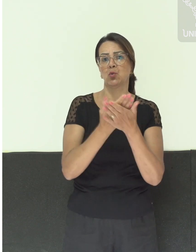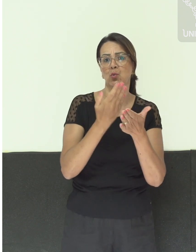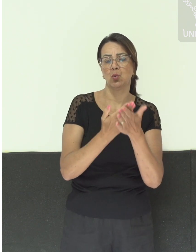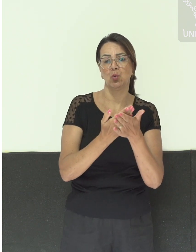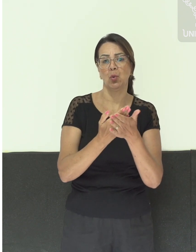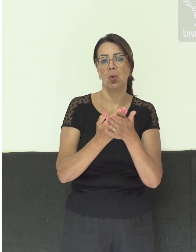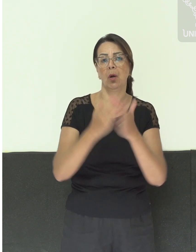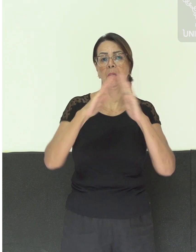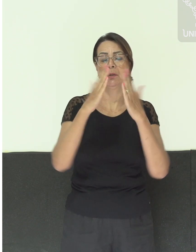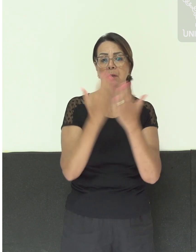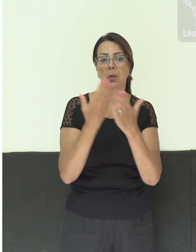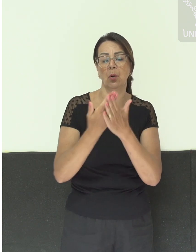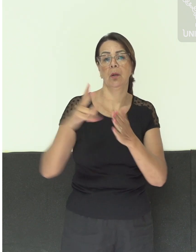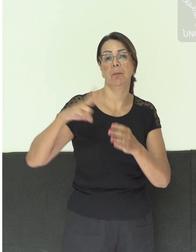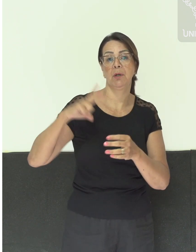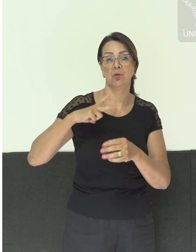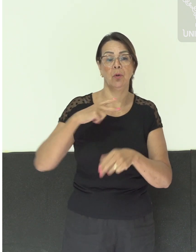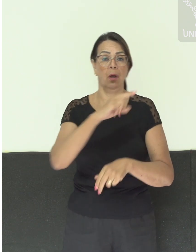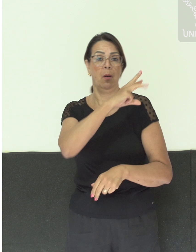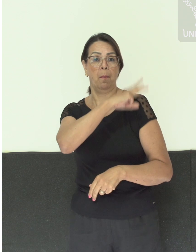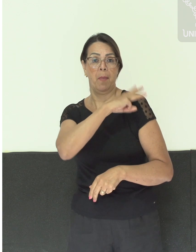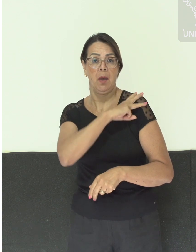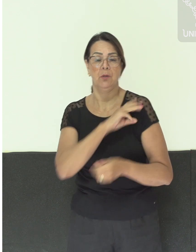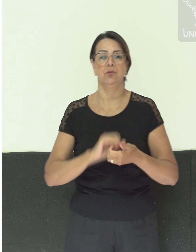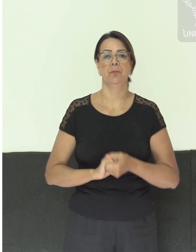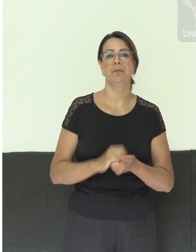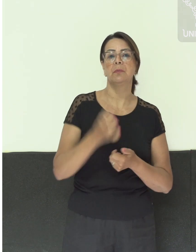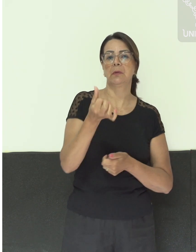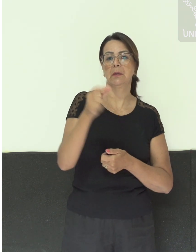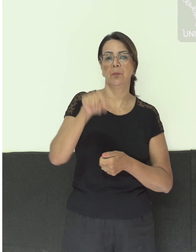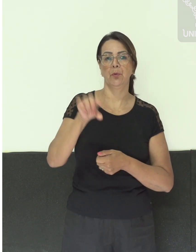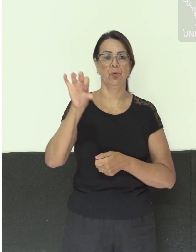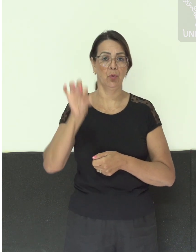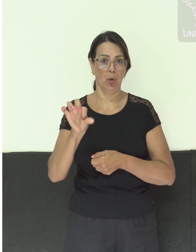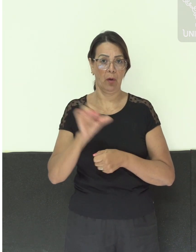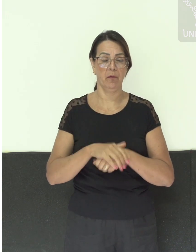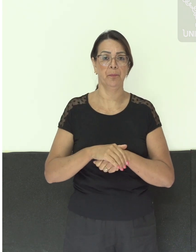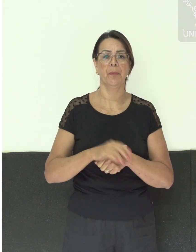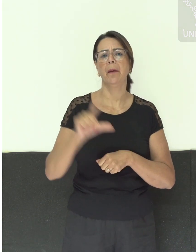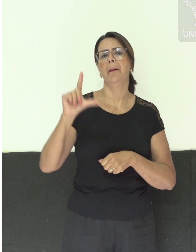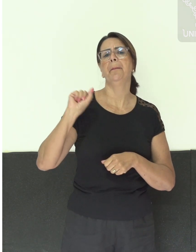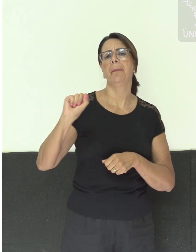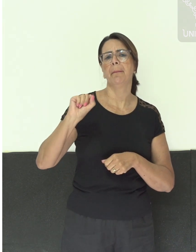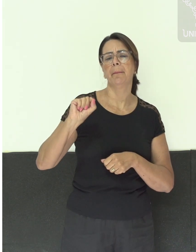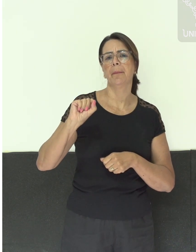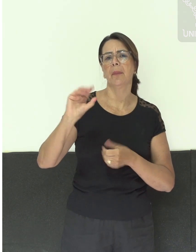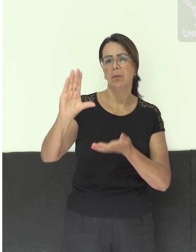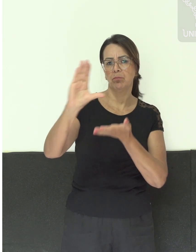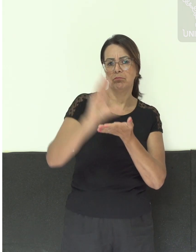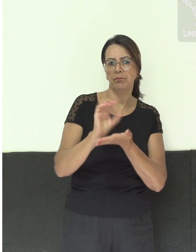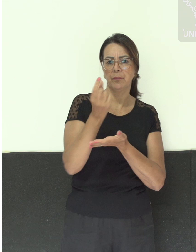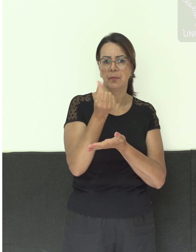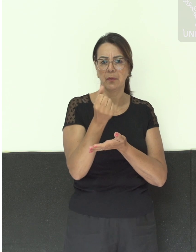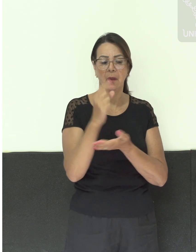escolas particulares parte do ensino médio. 6.9. Para auxílio e verificação do código de